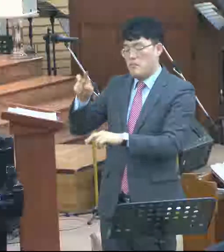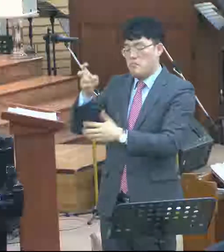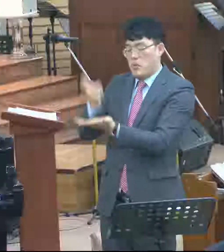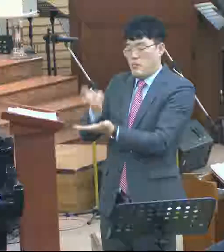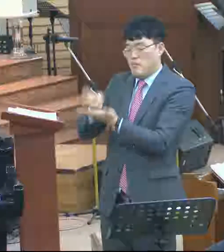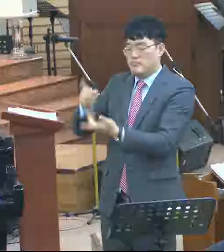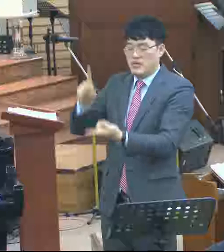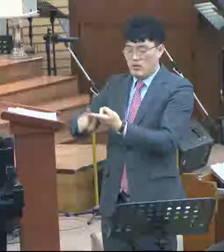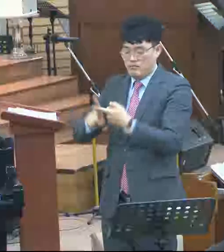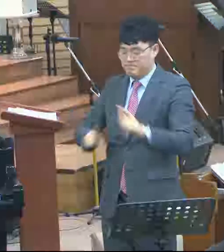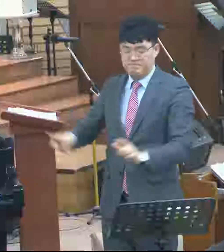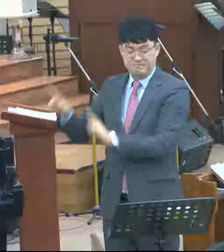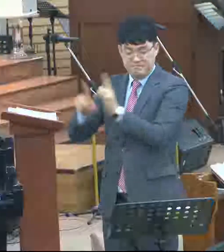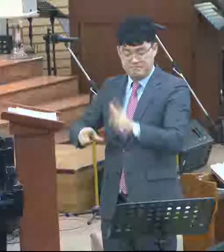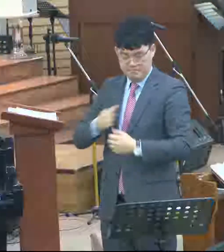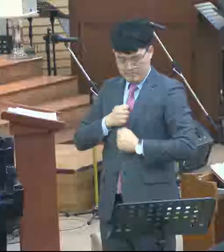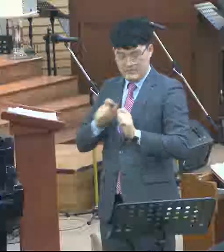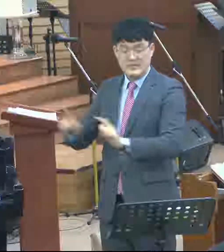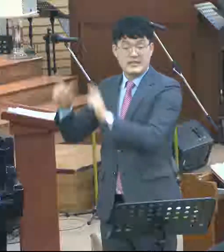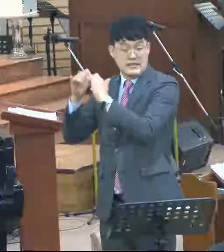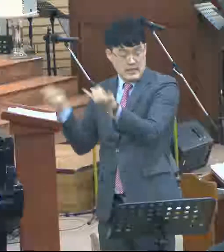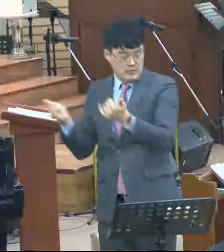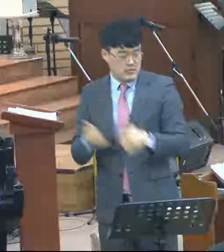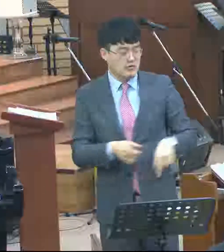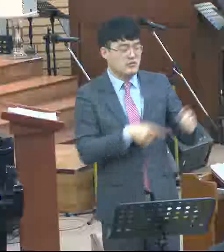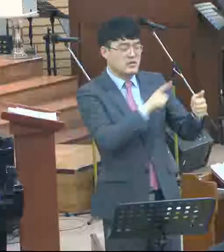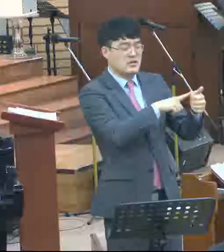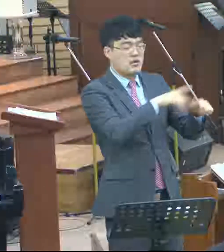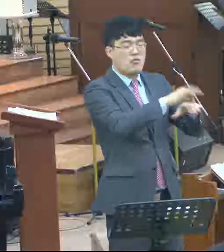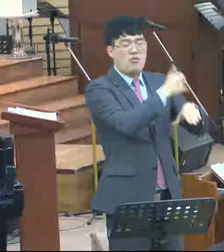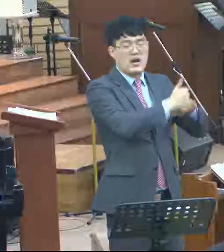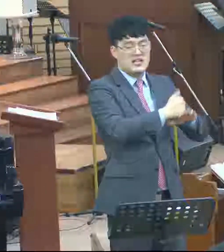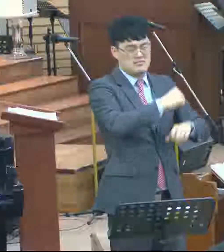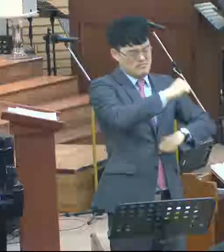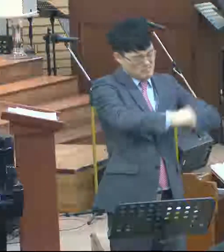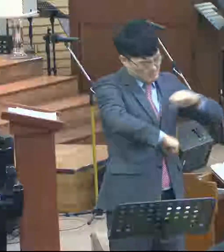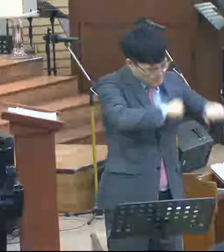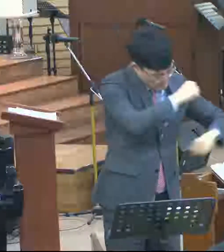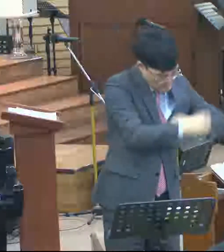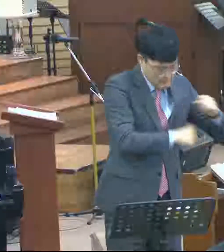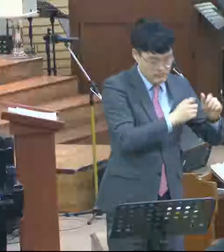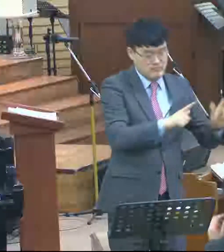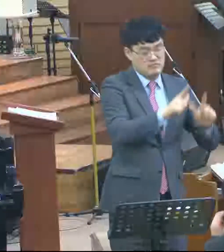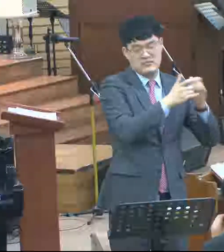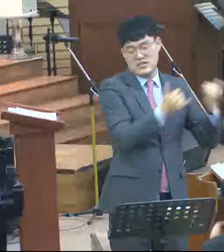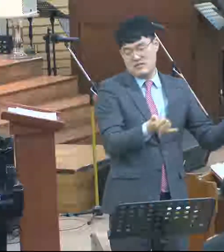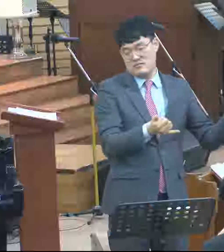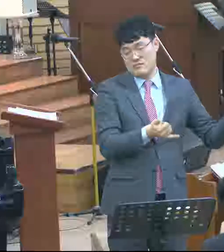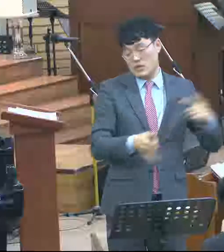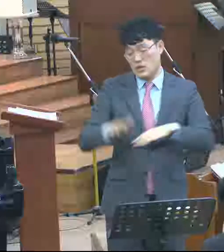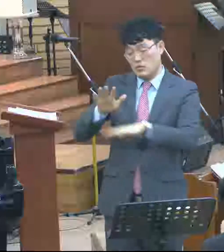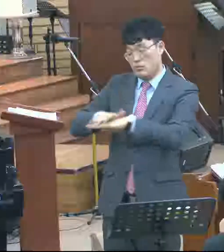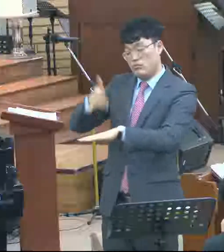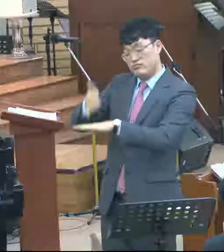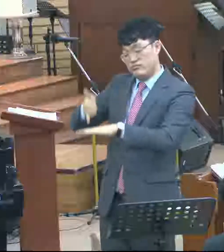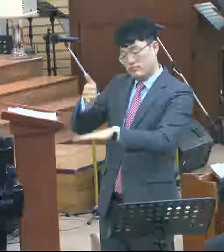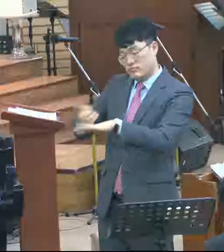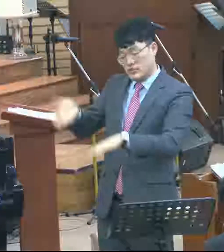앞에서 인정받는 삶을 살았는가 했을 때 농부였지만 나봇이 훨씬 더 가치 있는 선택을